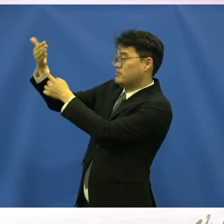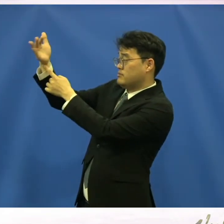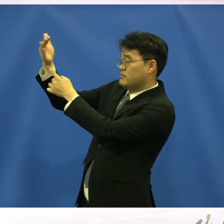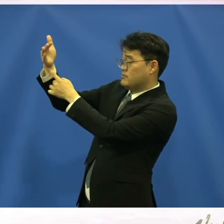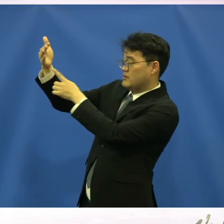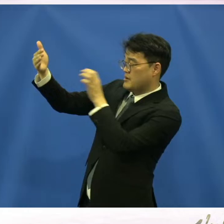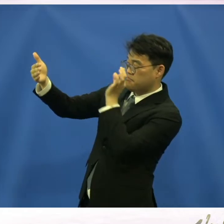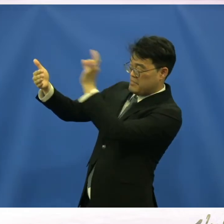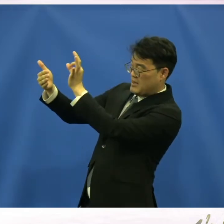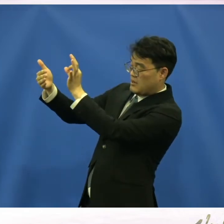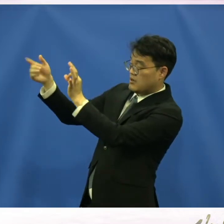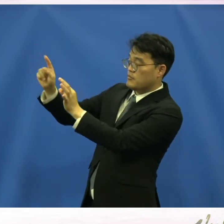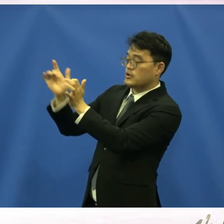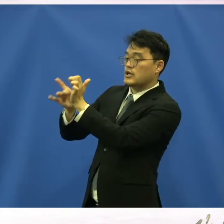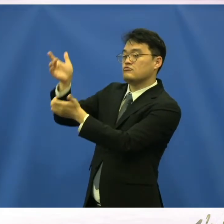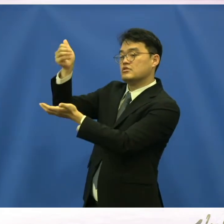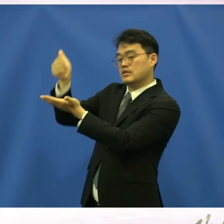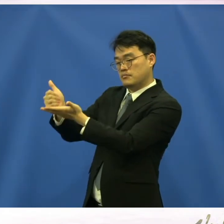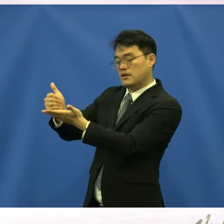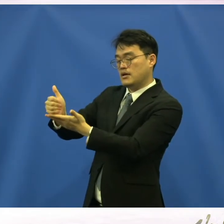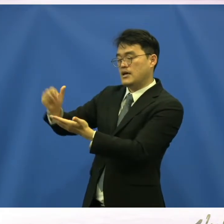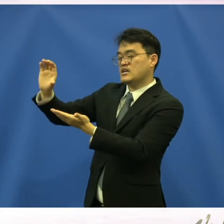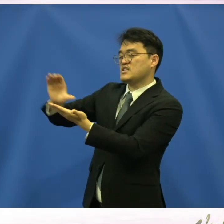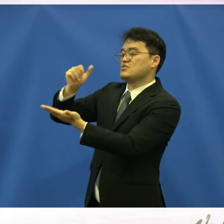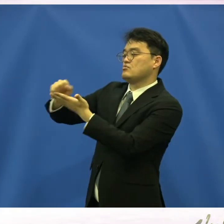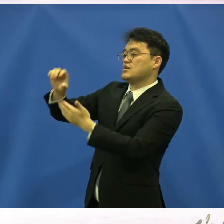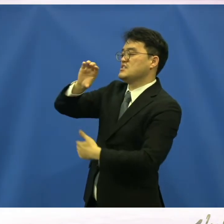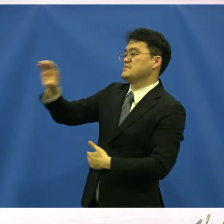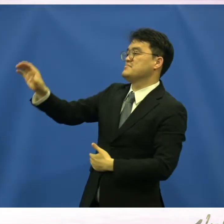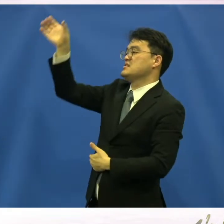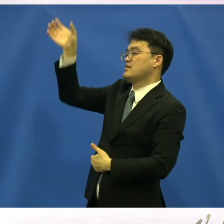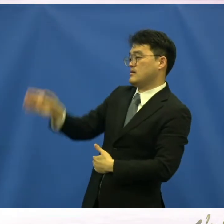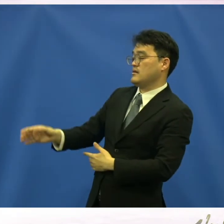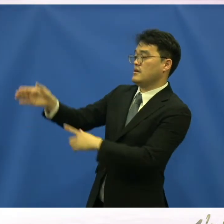깃발이 뭘까요? 바로 예수 그리스도의 십자가.